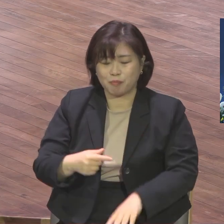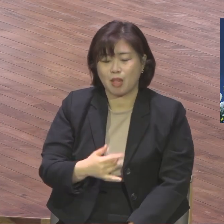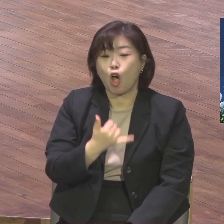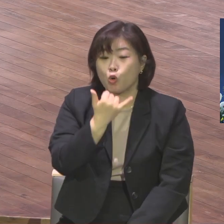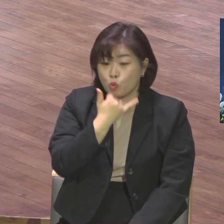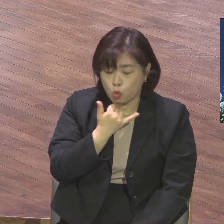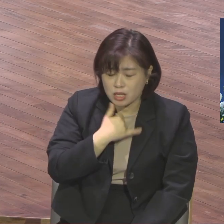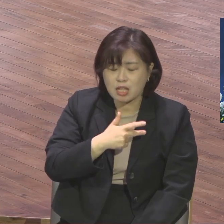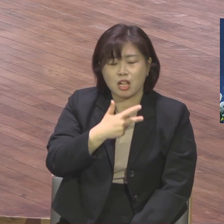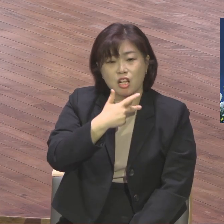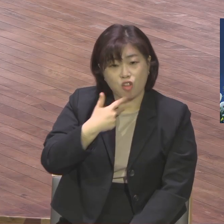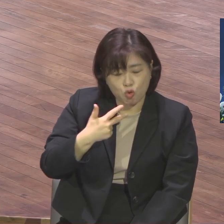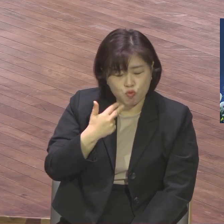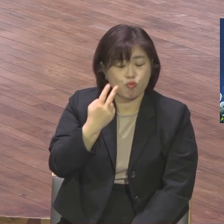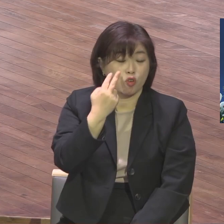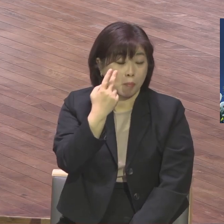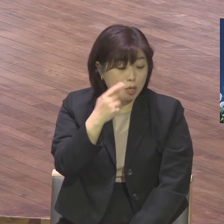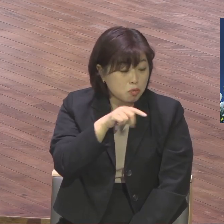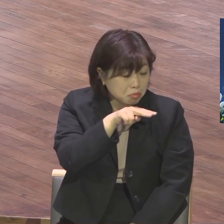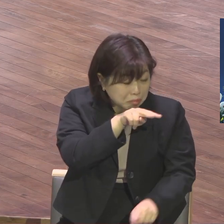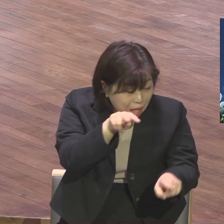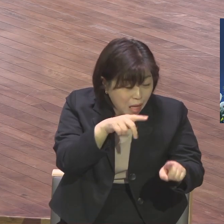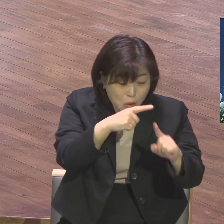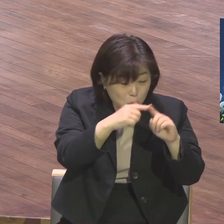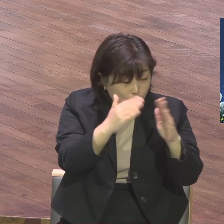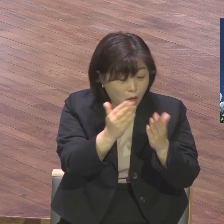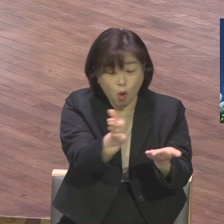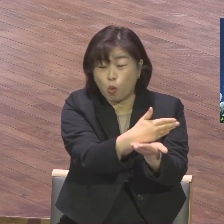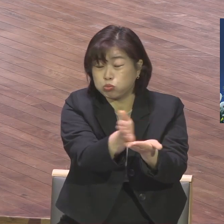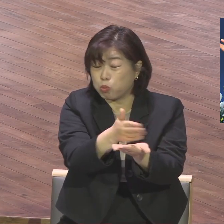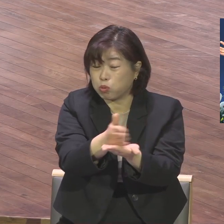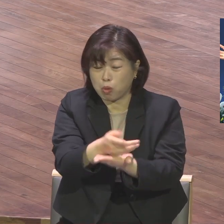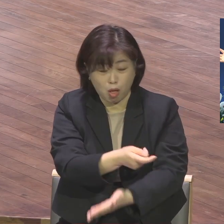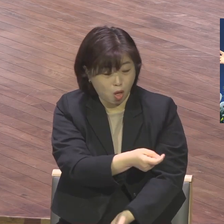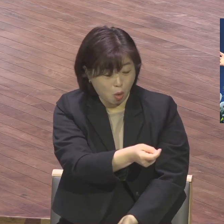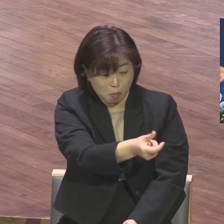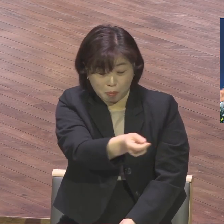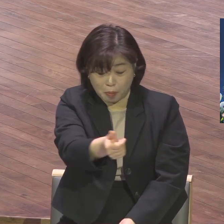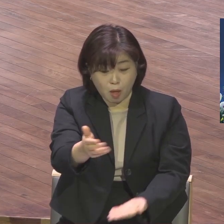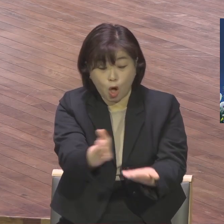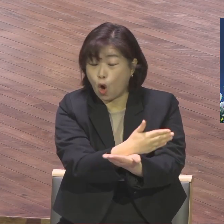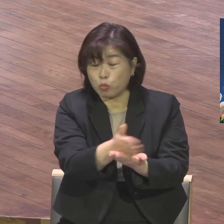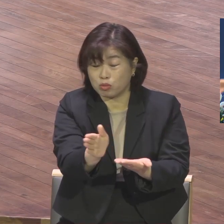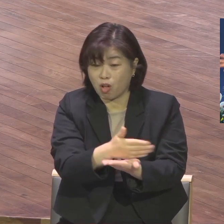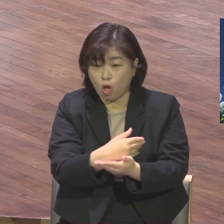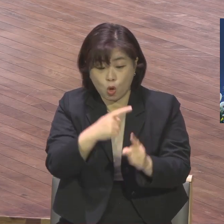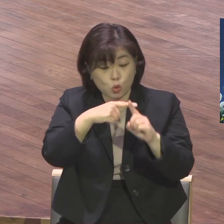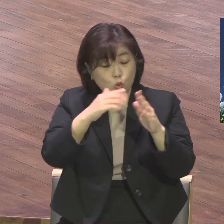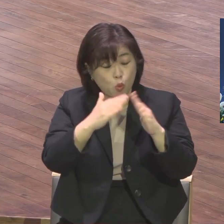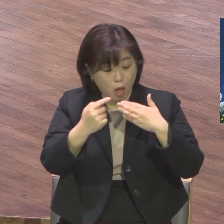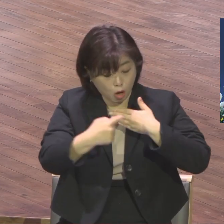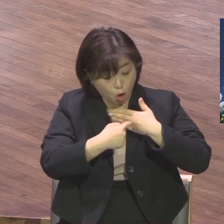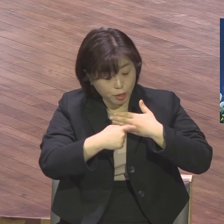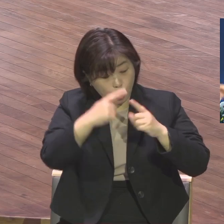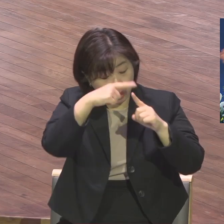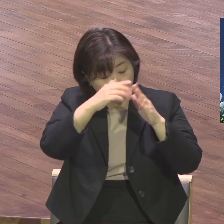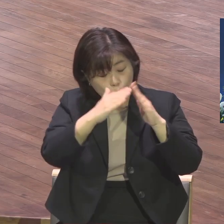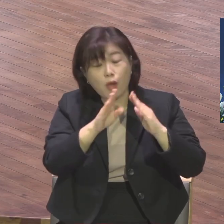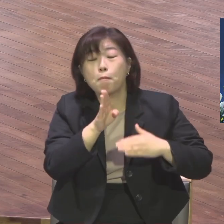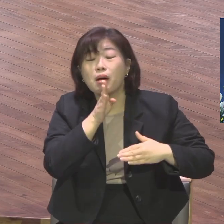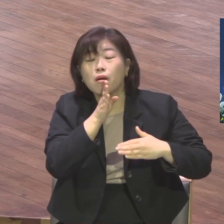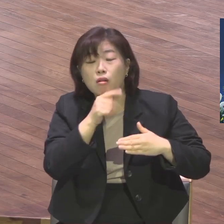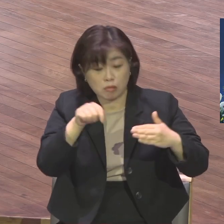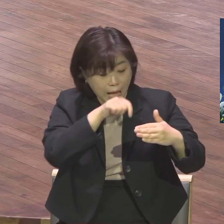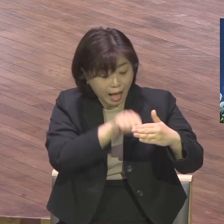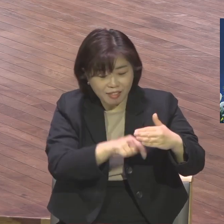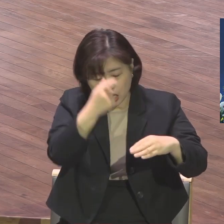수가 없어. 교회 볼 수가 없어. 교회는 이미 그저 매니모드 철지 기념비 관광 코스 다 죽었어.